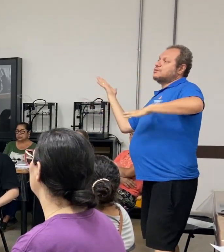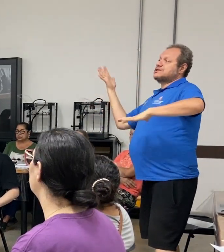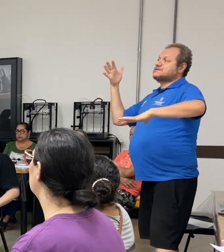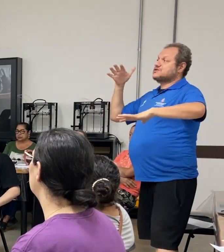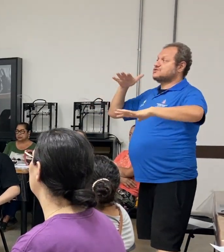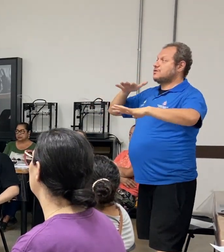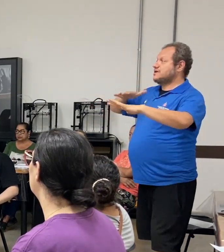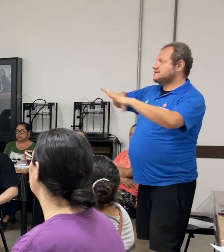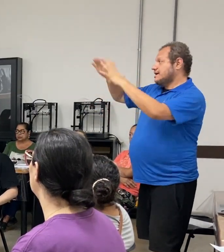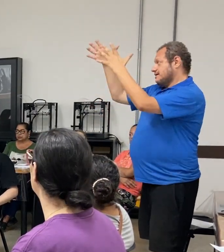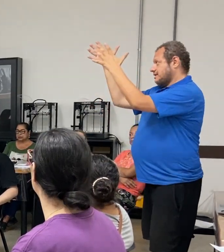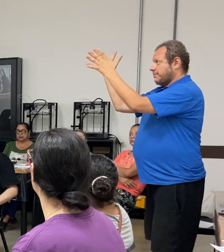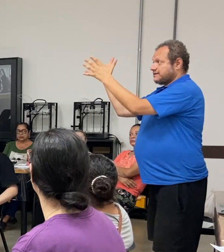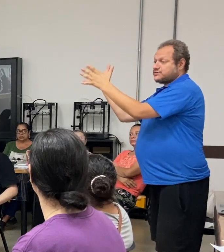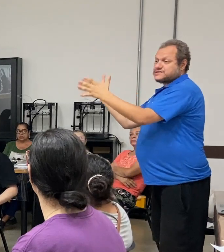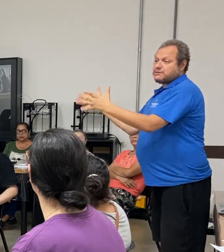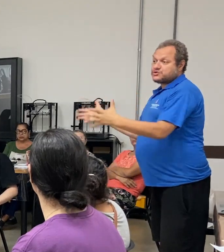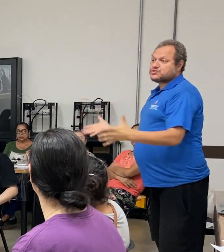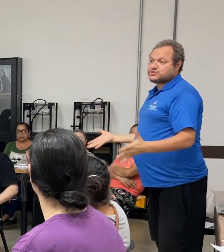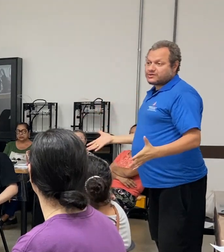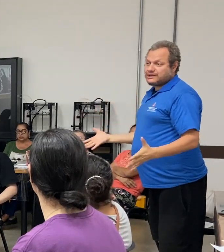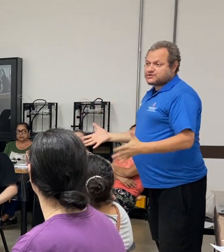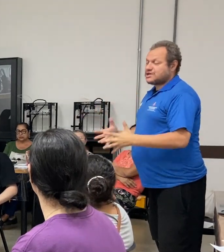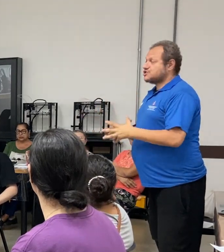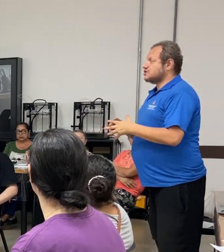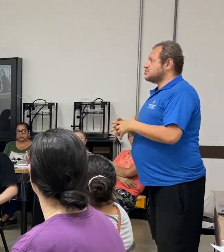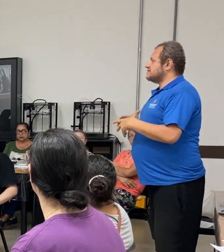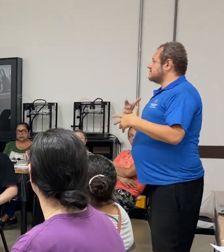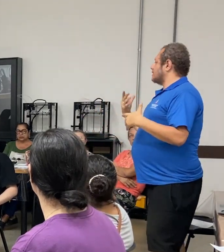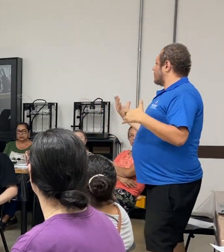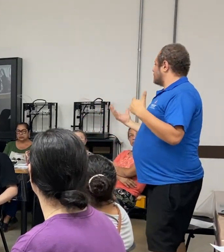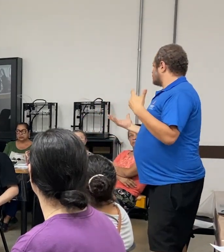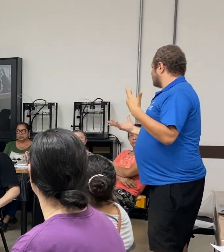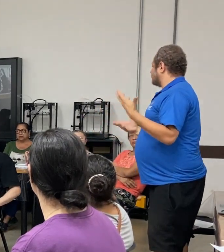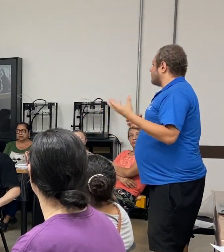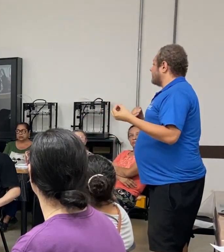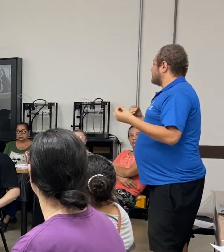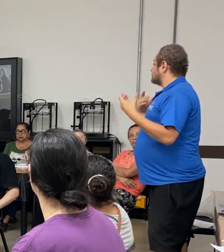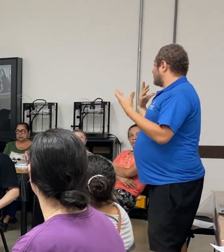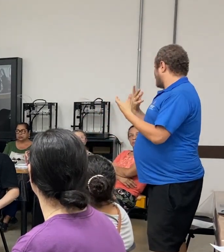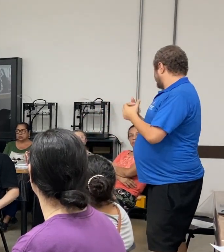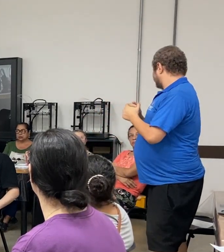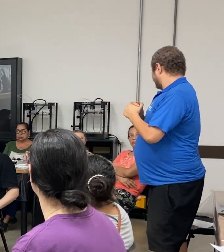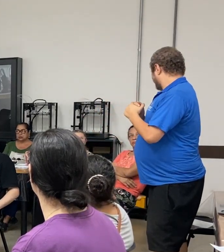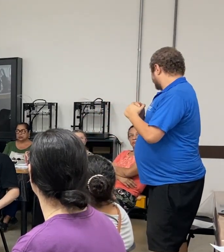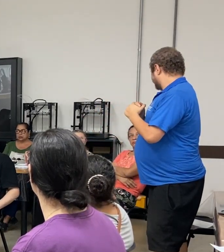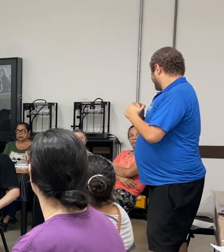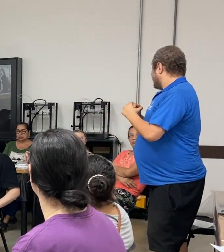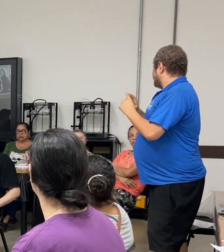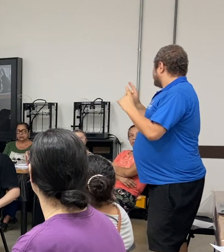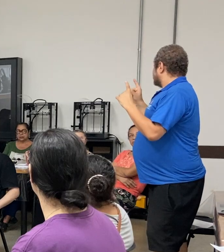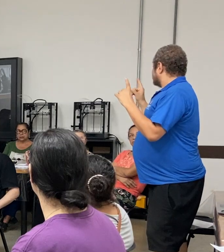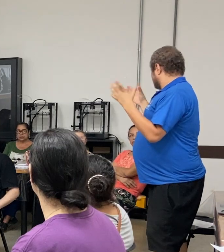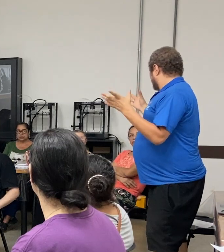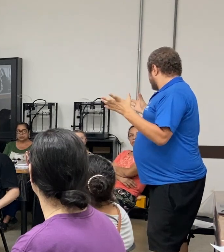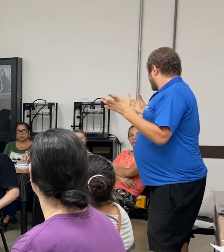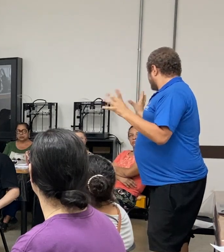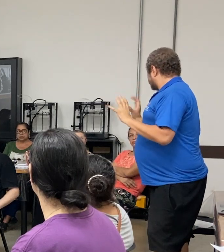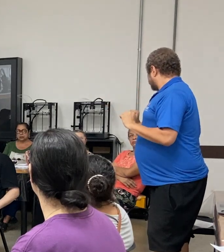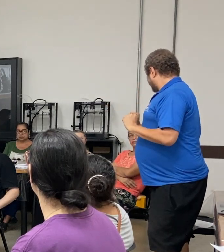outras questões, dependendo sempre do surdo que ele tinha diante de si, ele começou então a pensar em como ensiná-los. De novo, com o mesmo